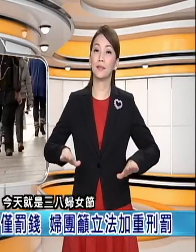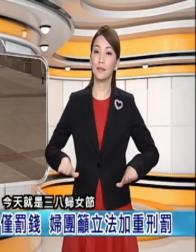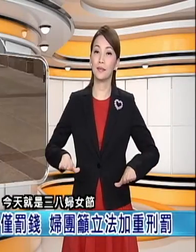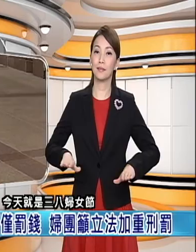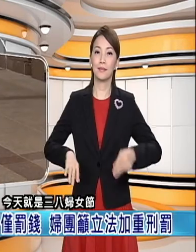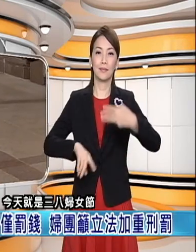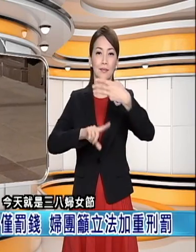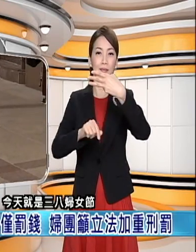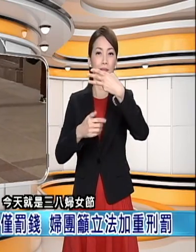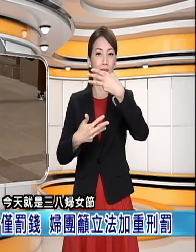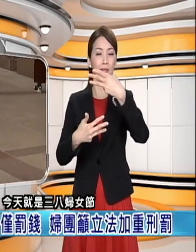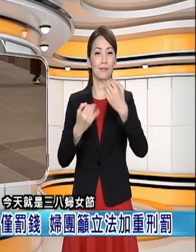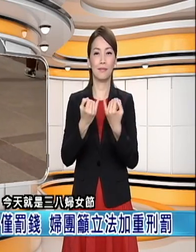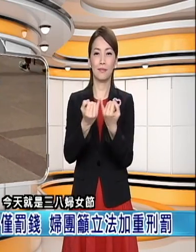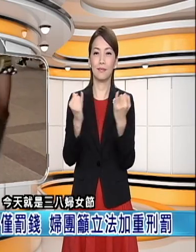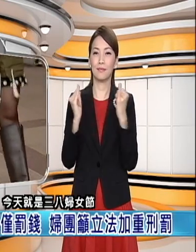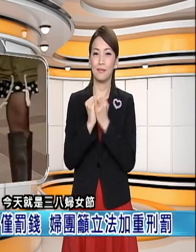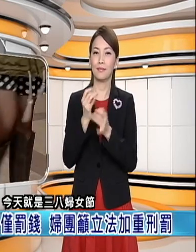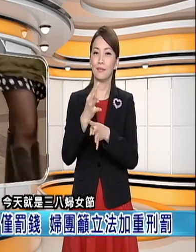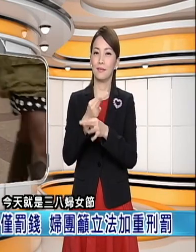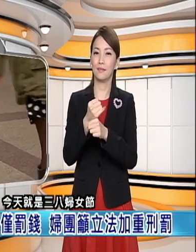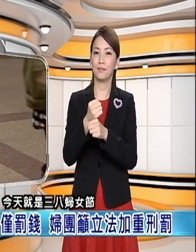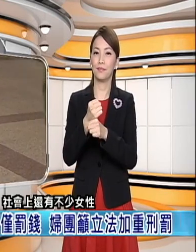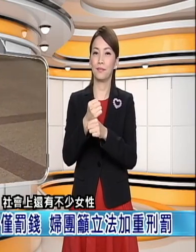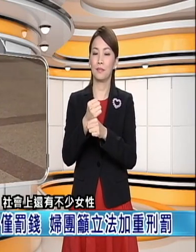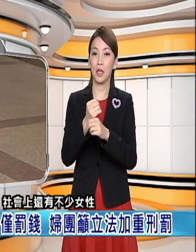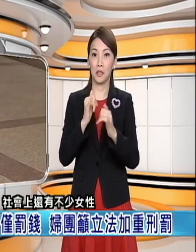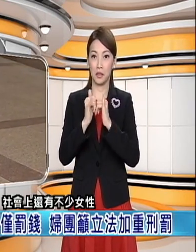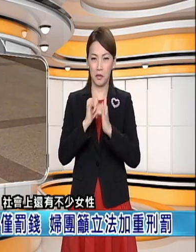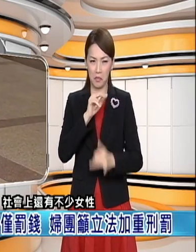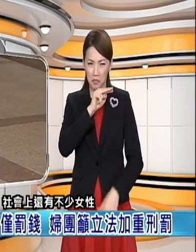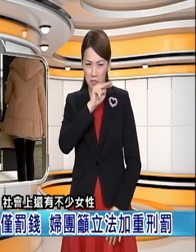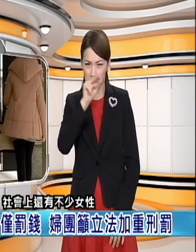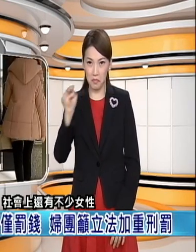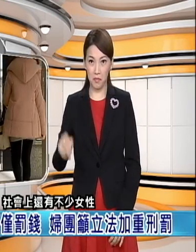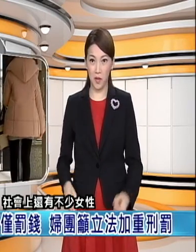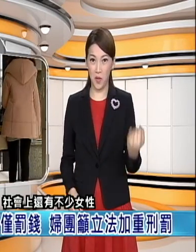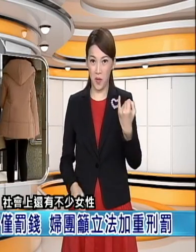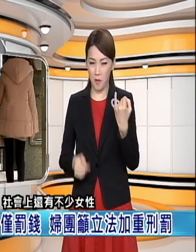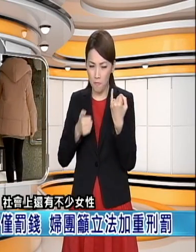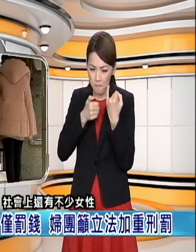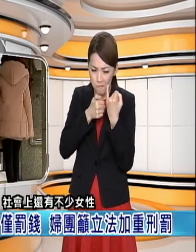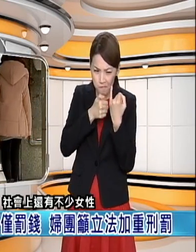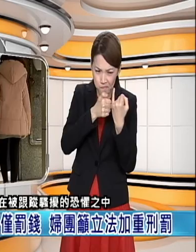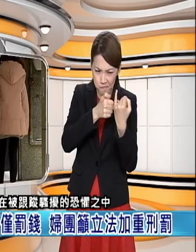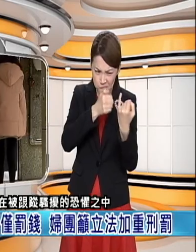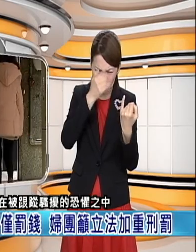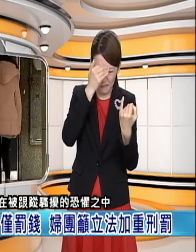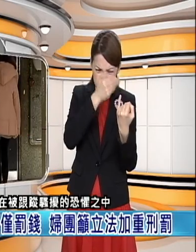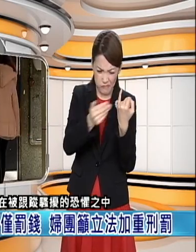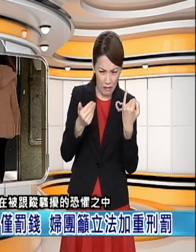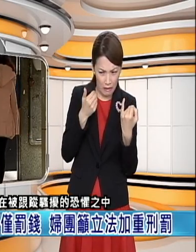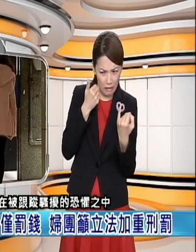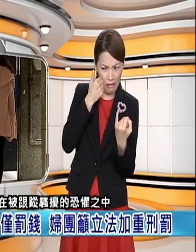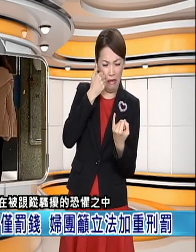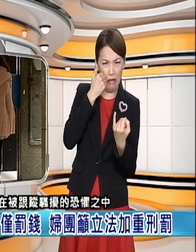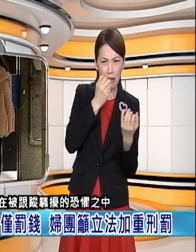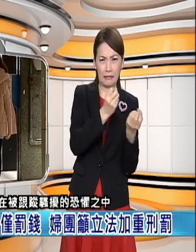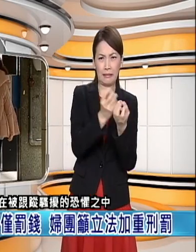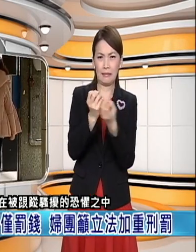今天就是38妇女节，社会上还有不少女性活在被跟踪骚扰的恐惧